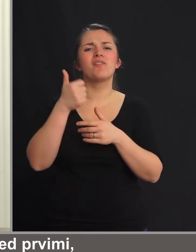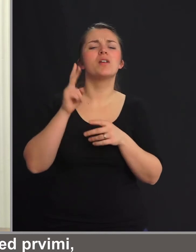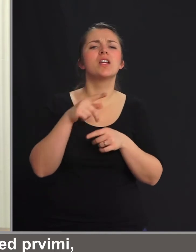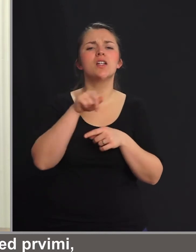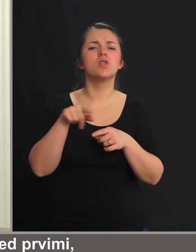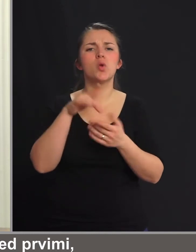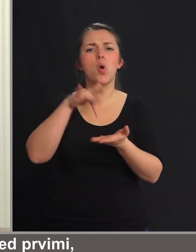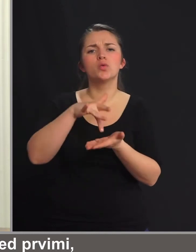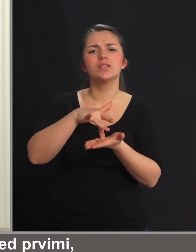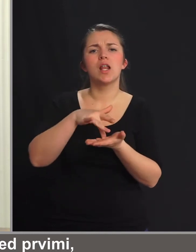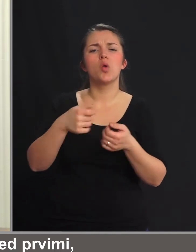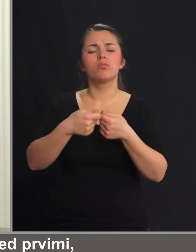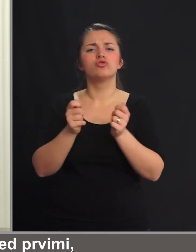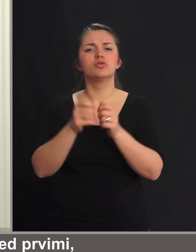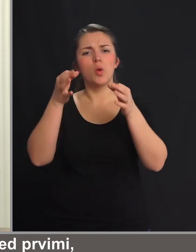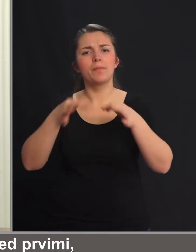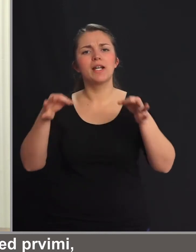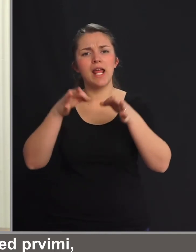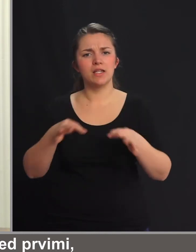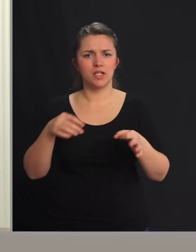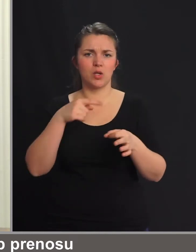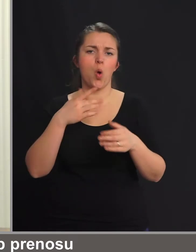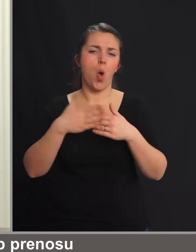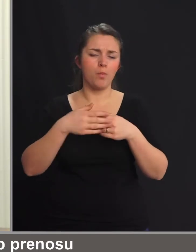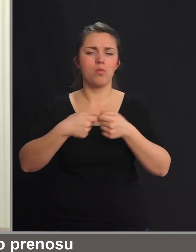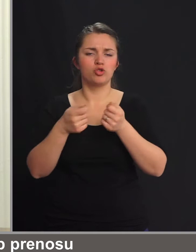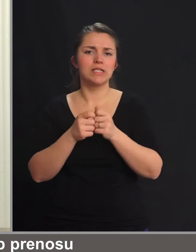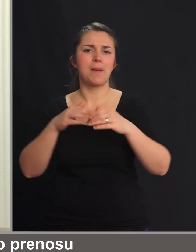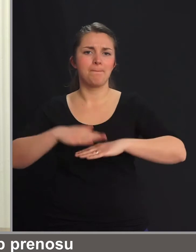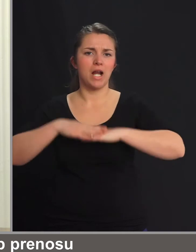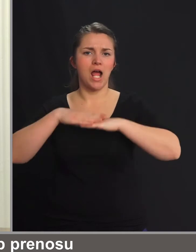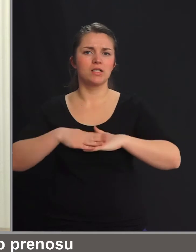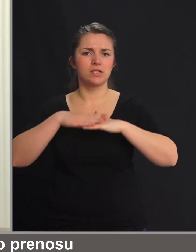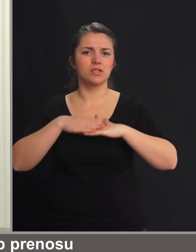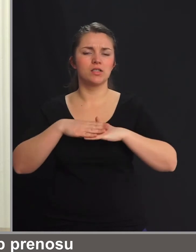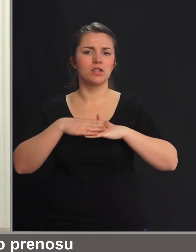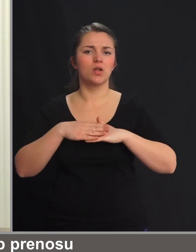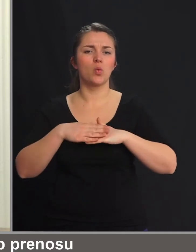ki so osrednjo občinsko prireditev ob občinskem prazniku